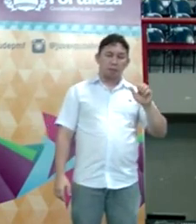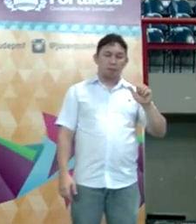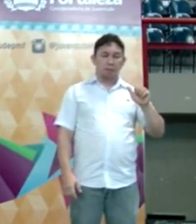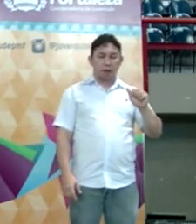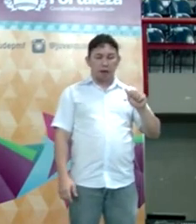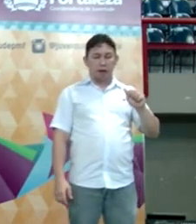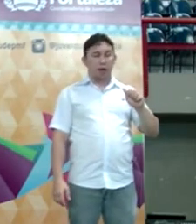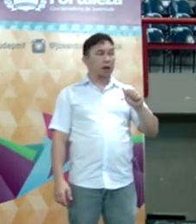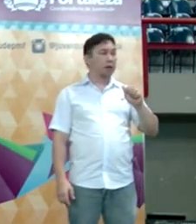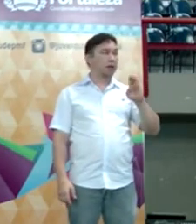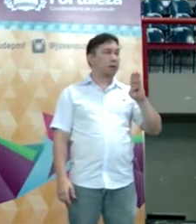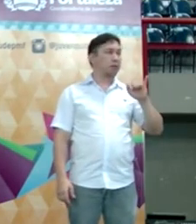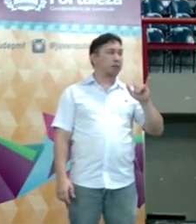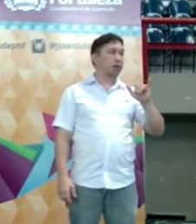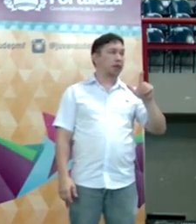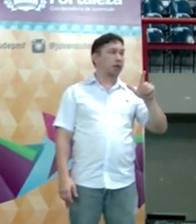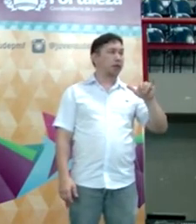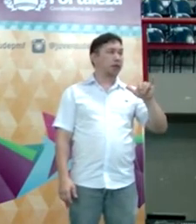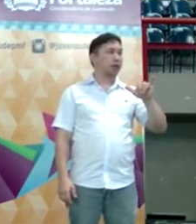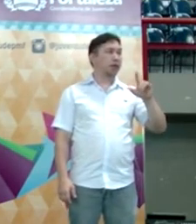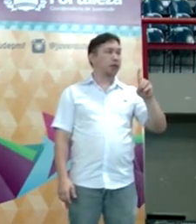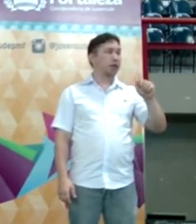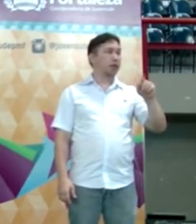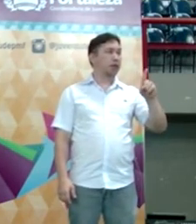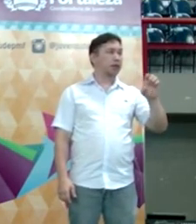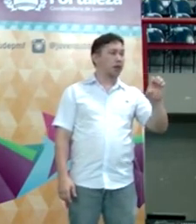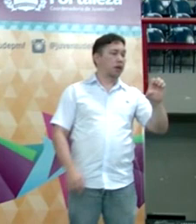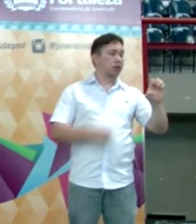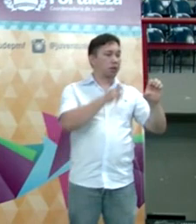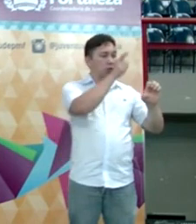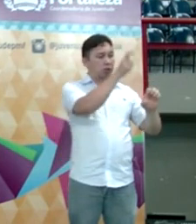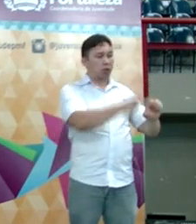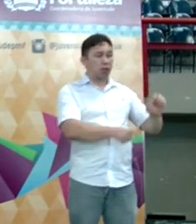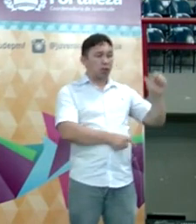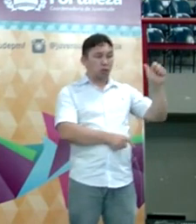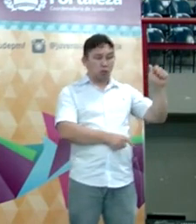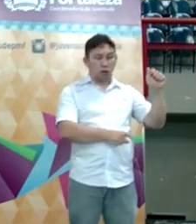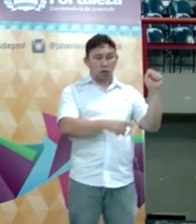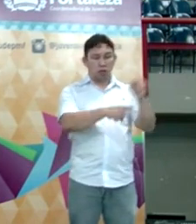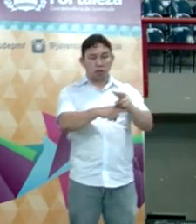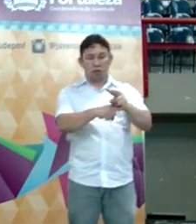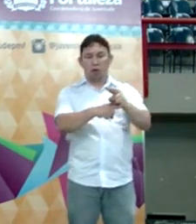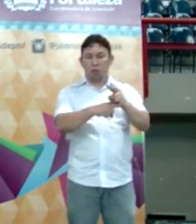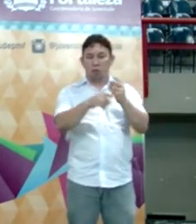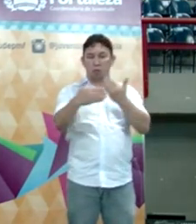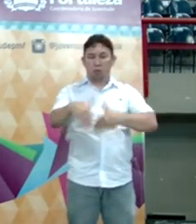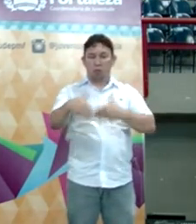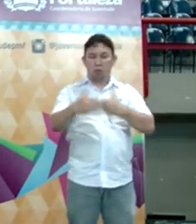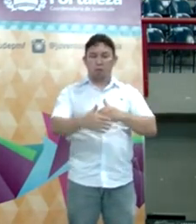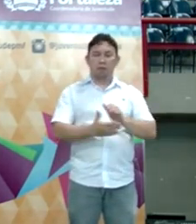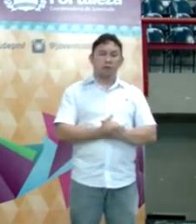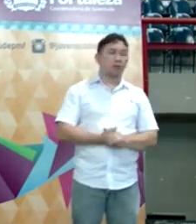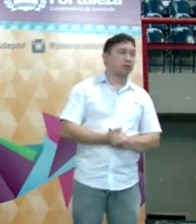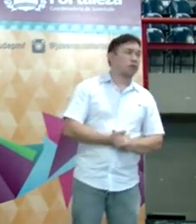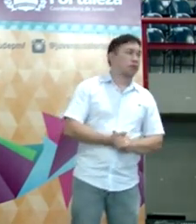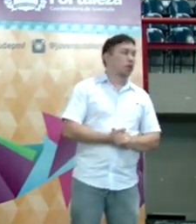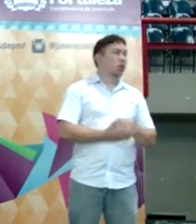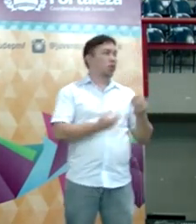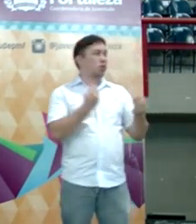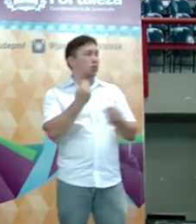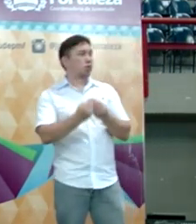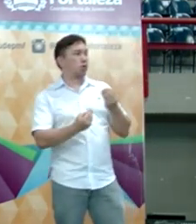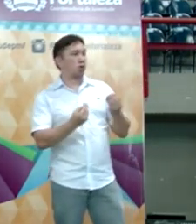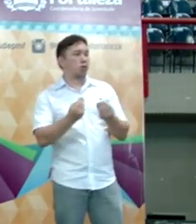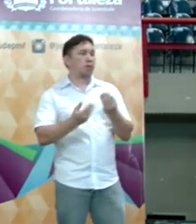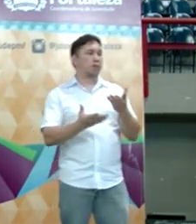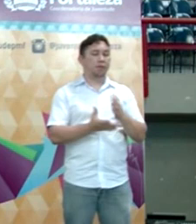Qual é a probabilidade dele ser aprovado no concurso? Vamos lá. Como é que a gente vai fazer isso? Eu